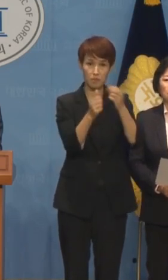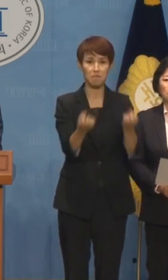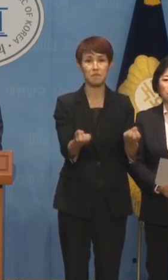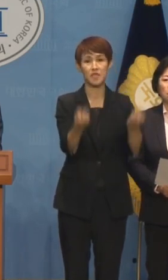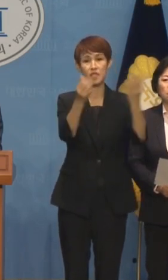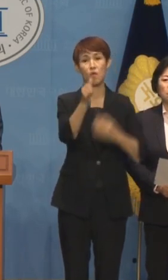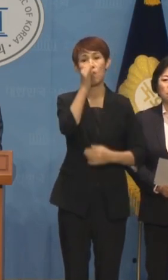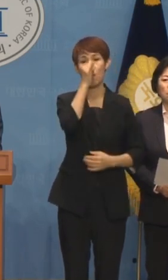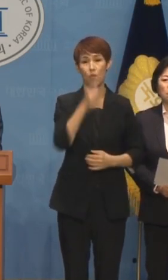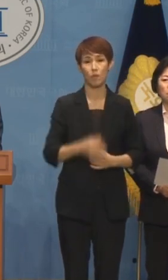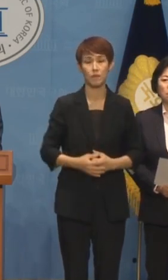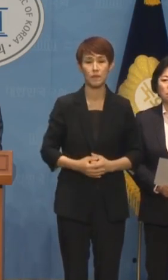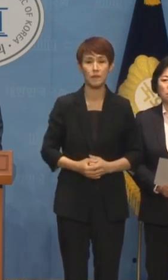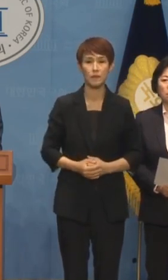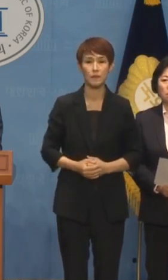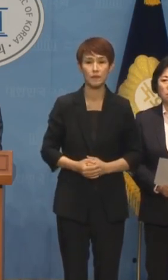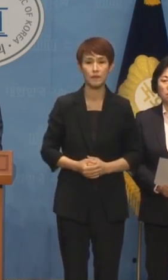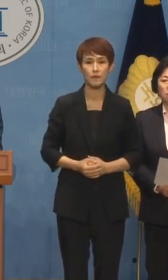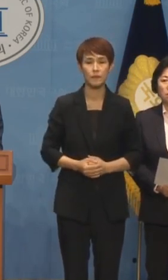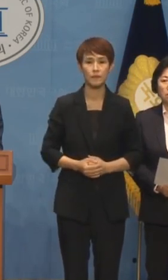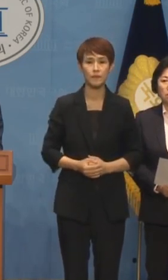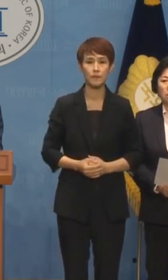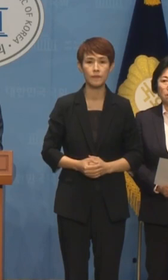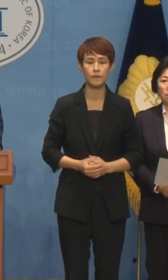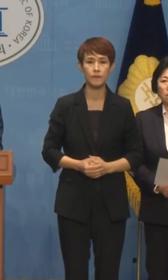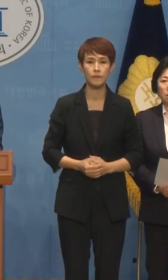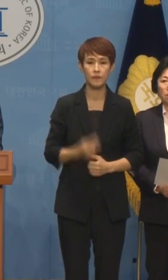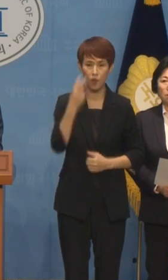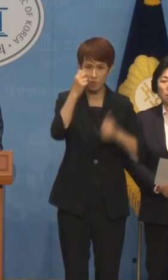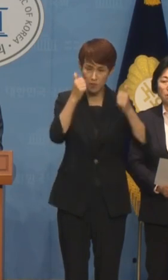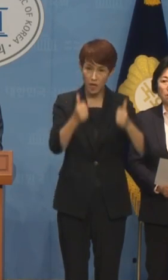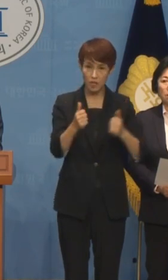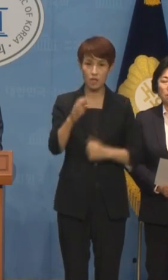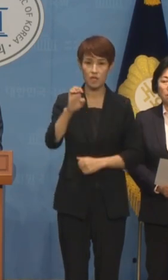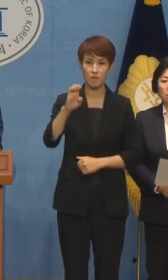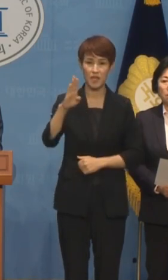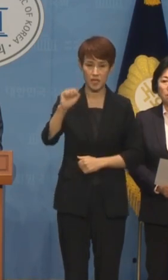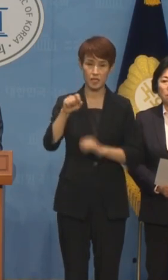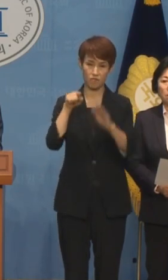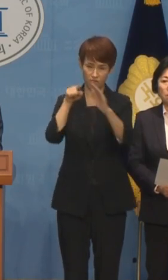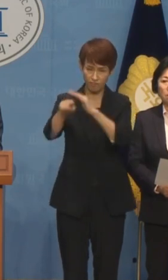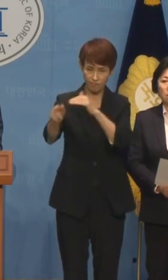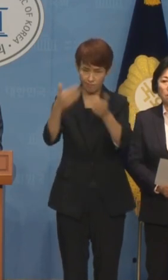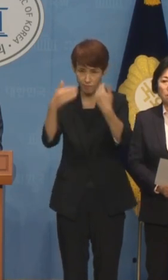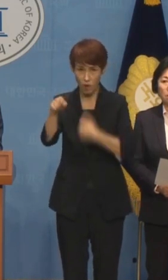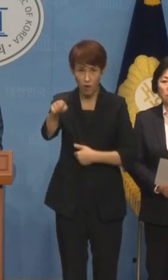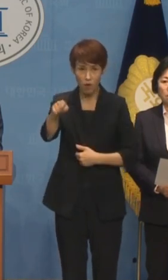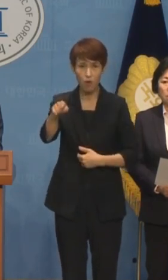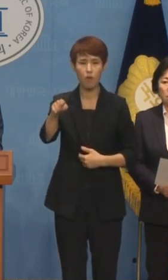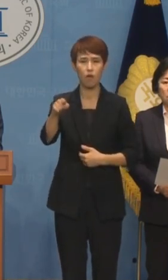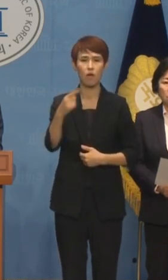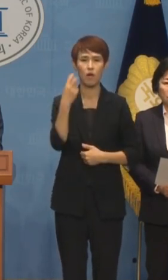취임식까지 연다고 합니다. 검찰의 EBS 압수수색은 정당한 검찰권 행사가